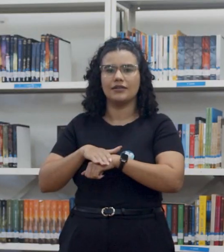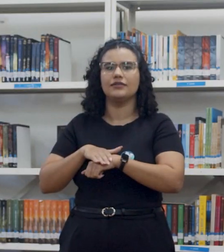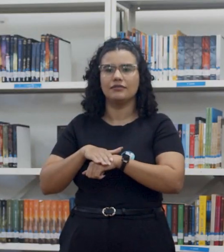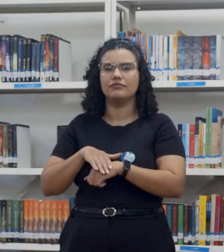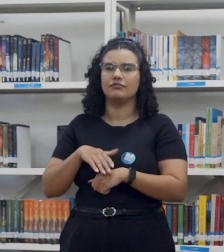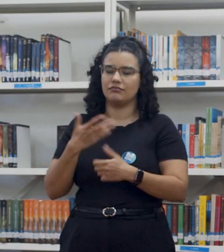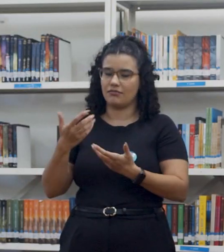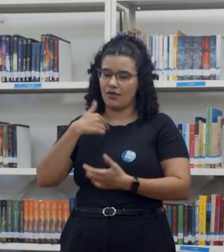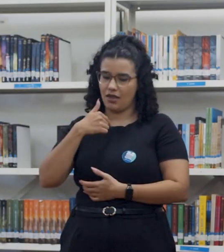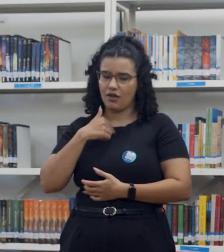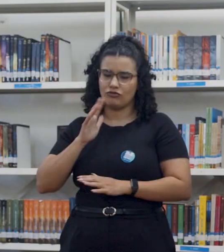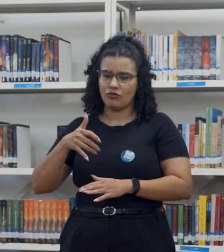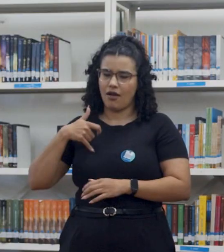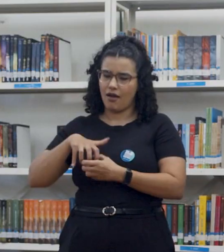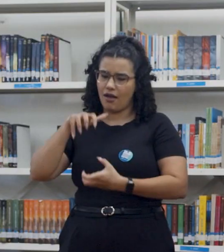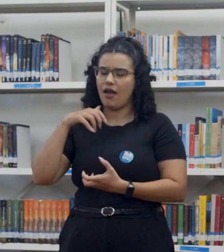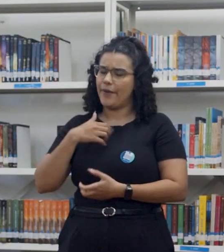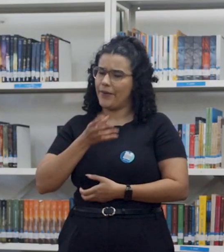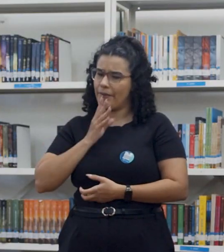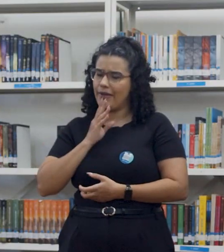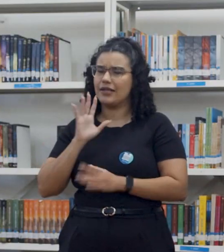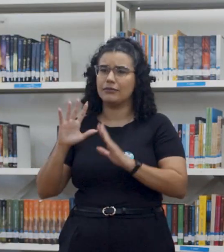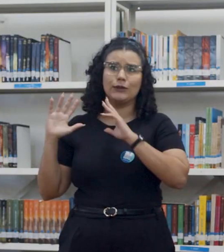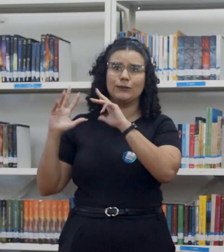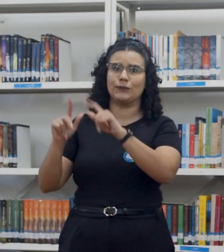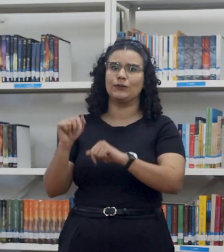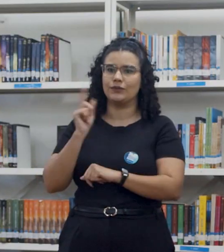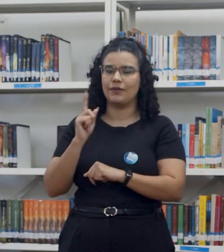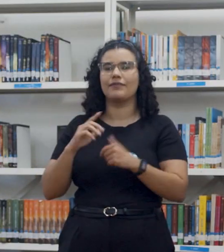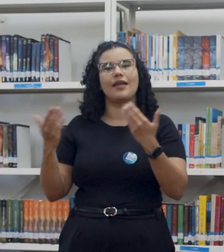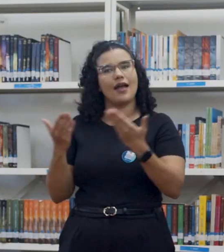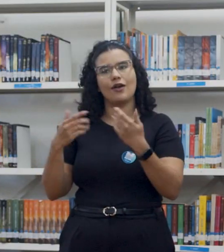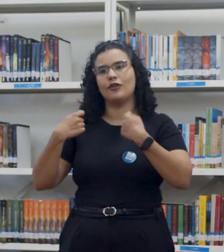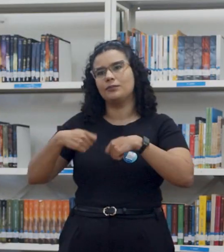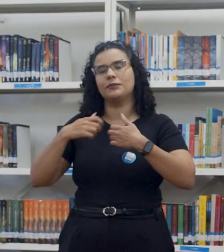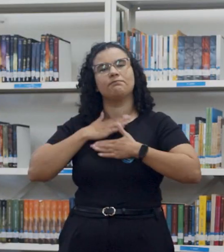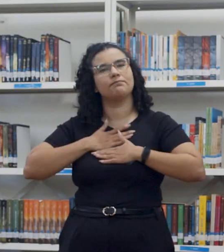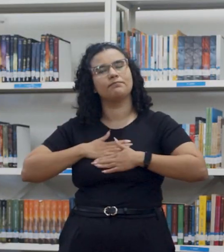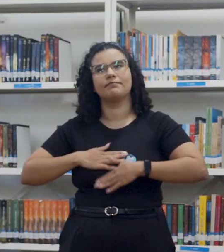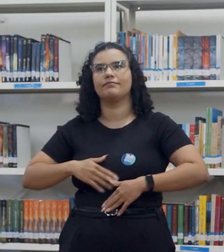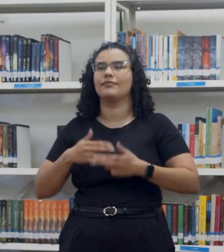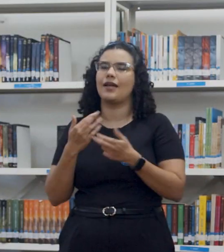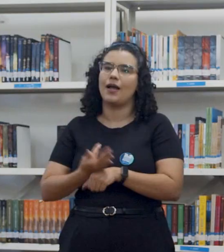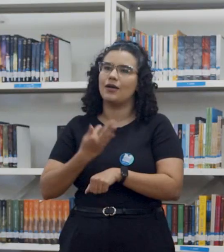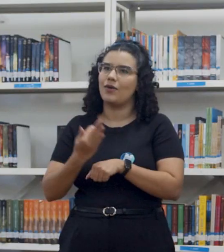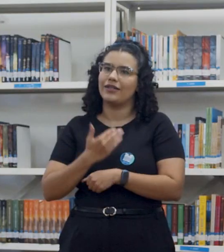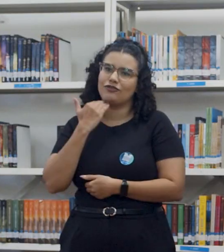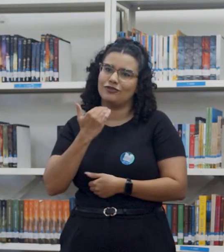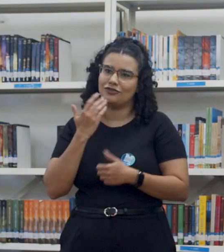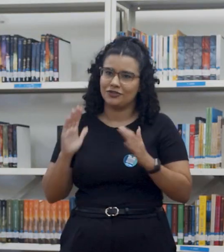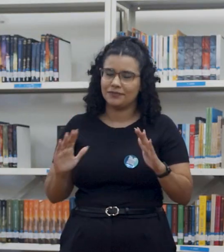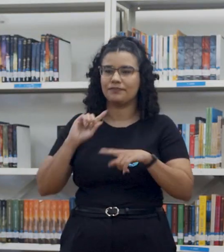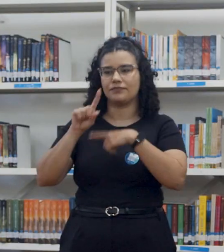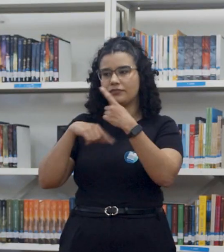velho aprende novos truques, sim, mas não todos. Karen, agora é relaxar e aguentar, não tem mais jeito. Após